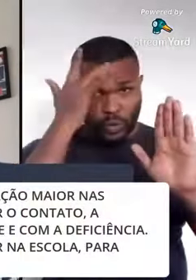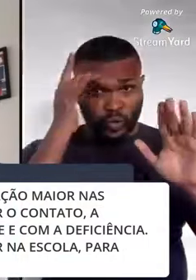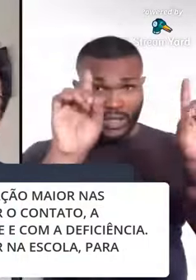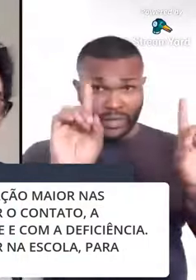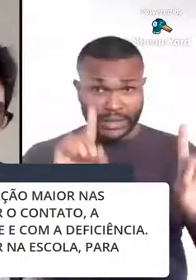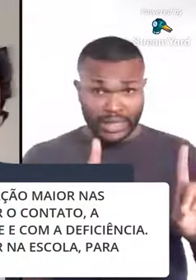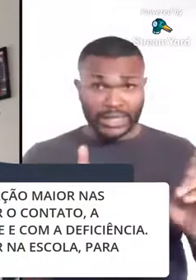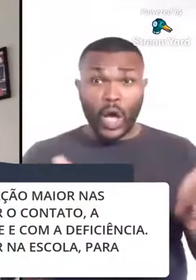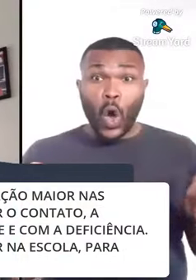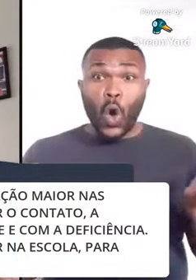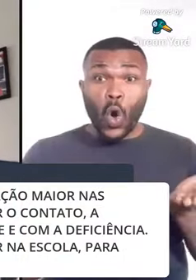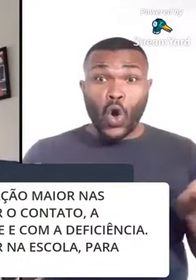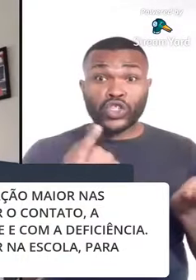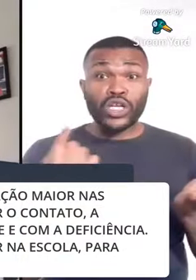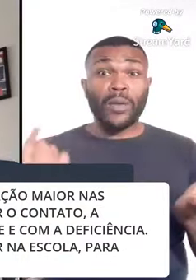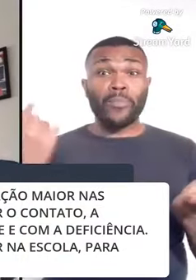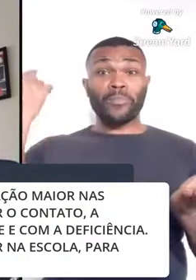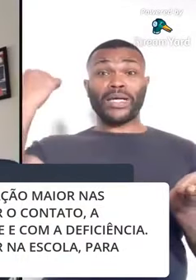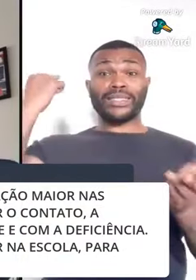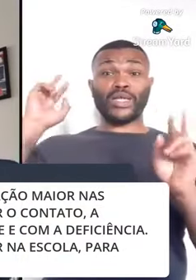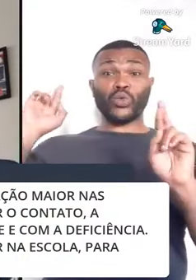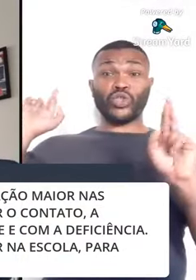Daqui 50 anos talvez seja melhor.